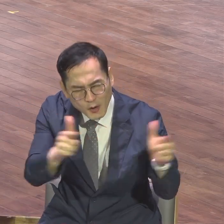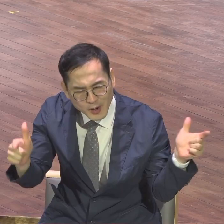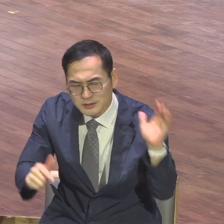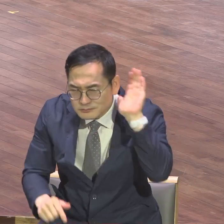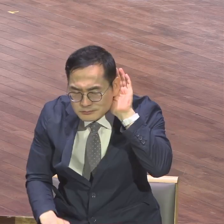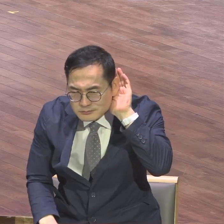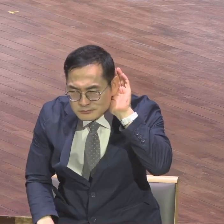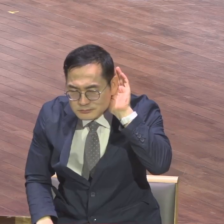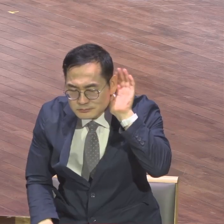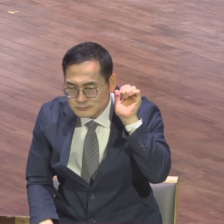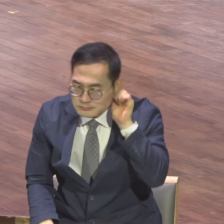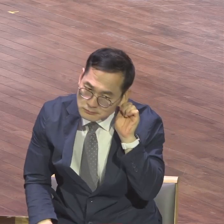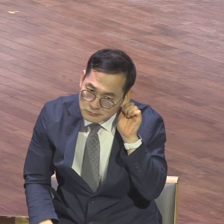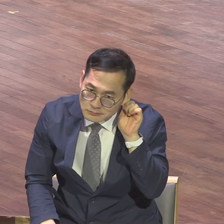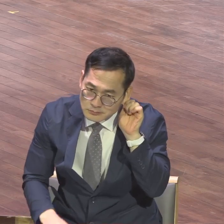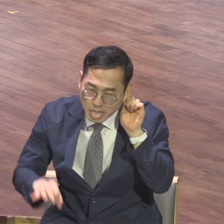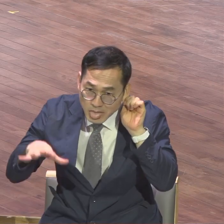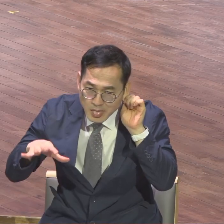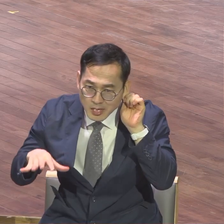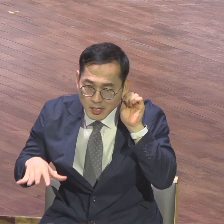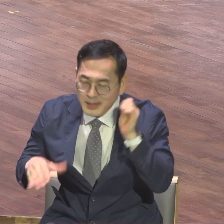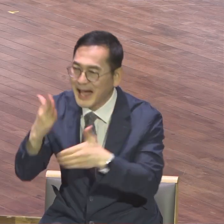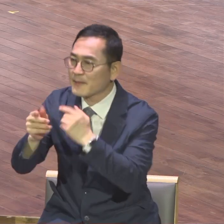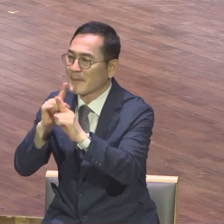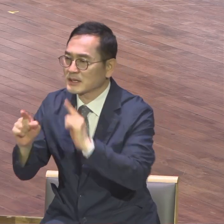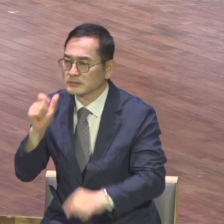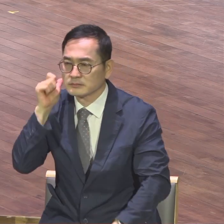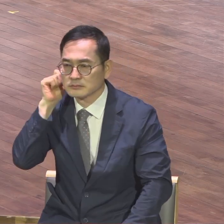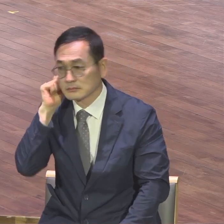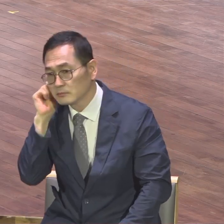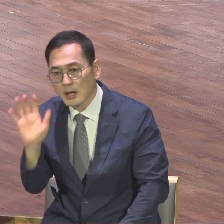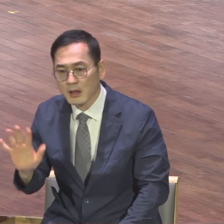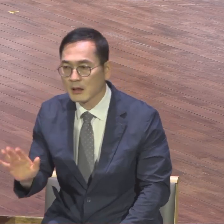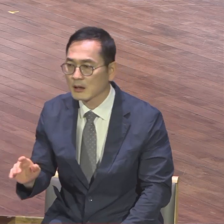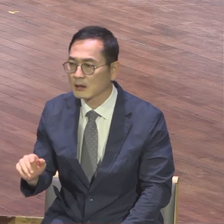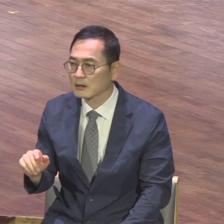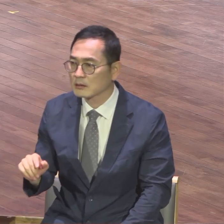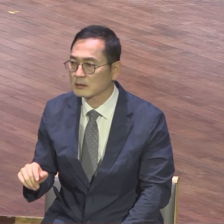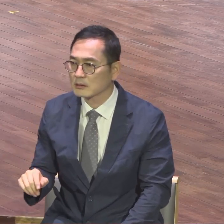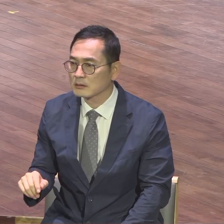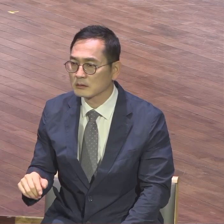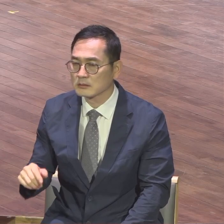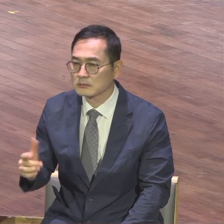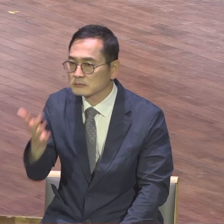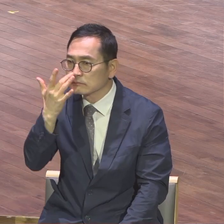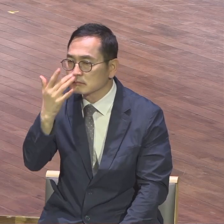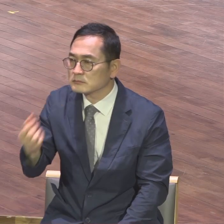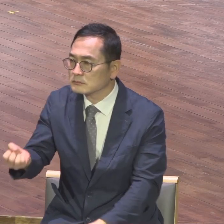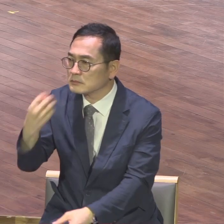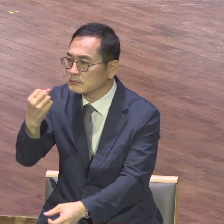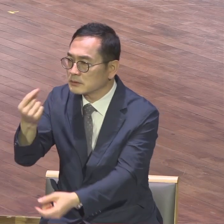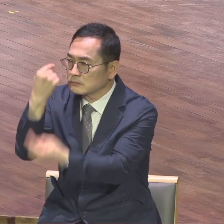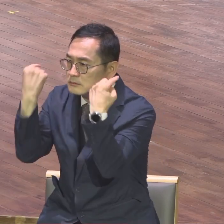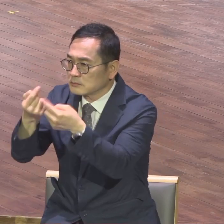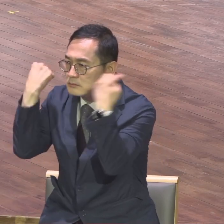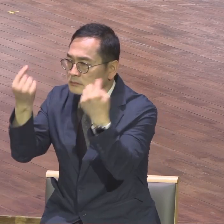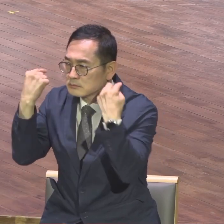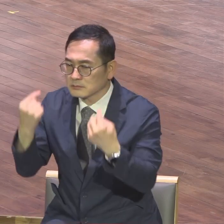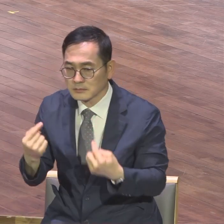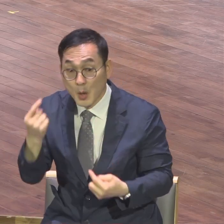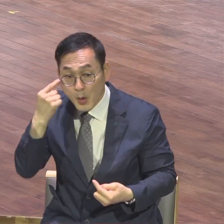다 막아버렸어. 다 막아버렸기 때문에 사단이 계속해서 공격하는 게 뭐냐? 계속